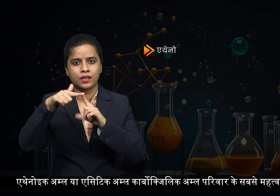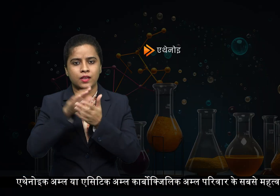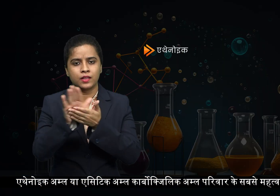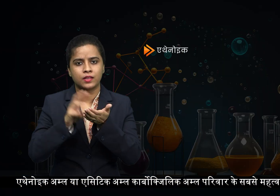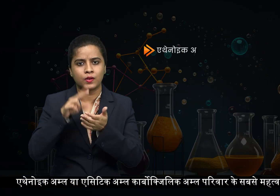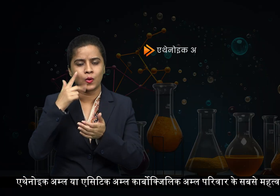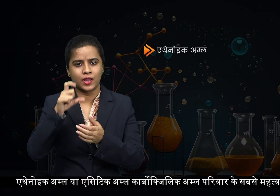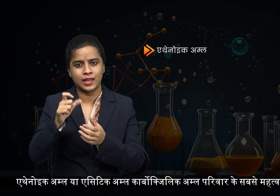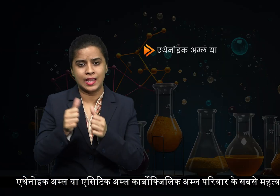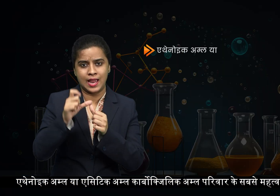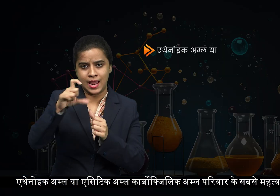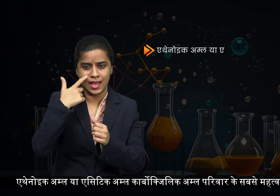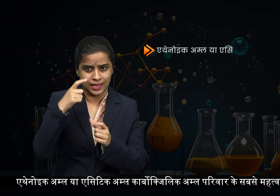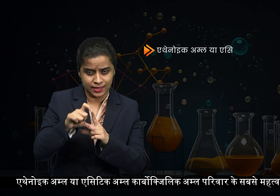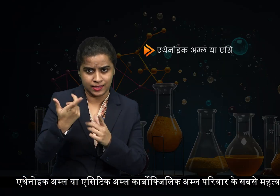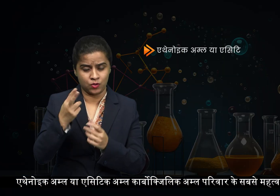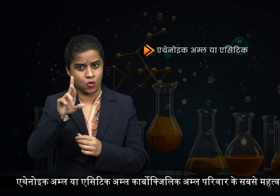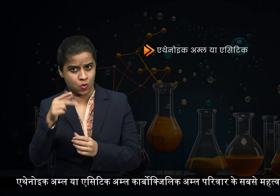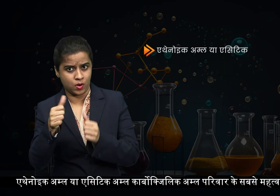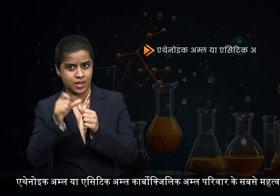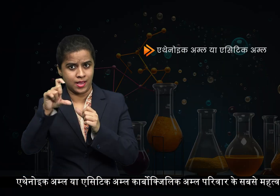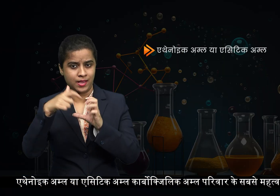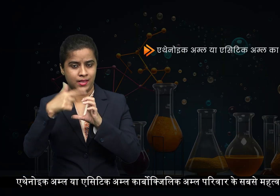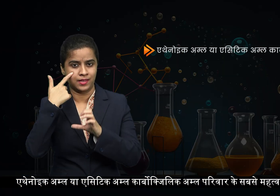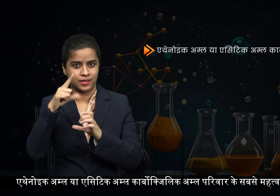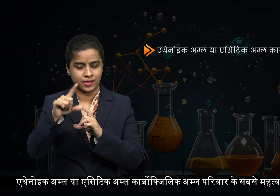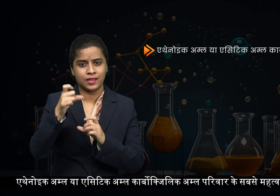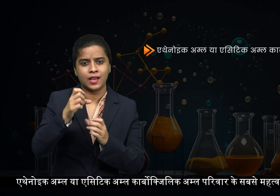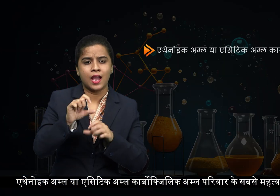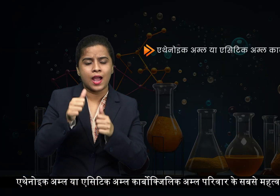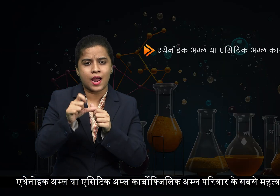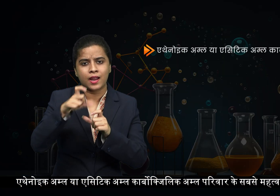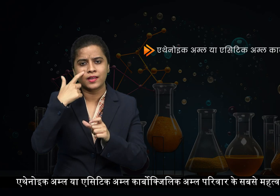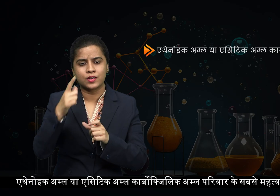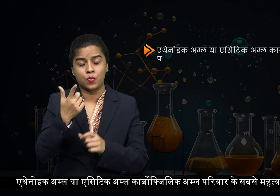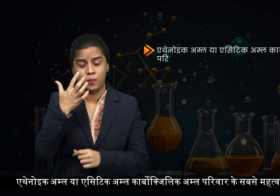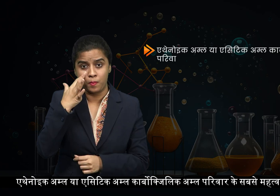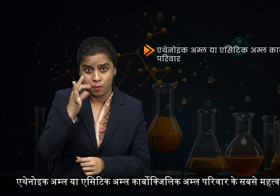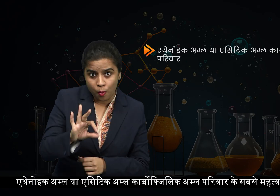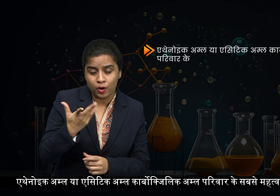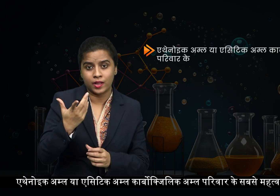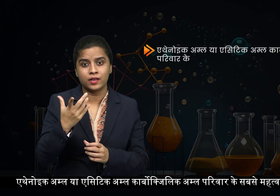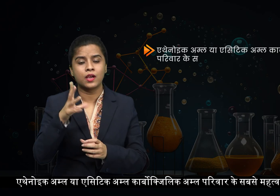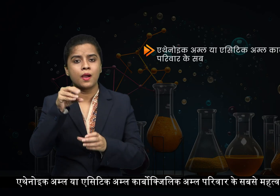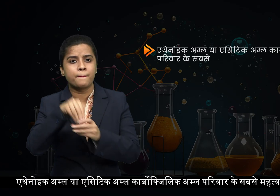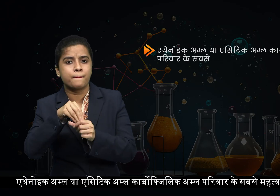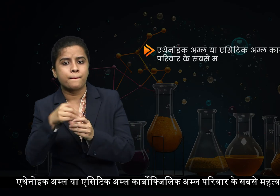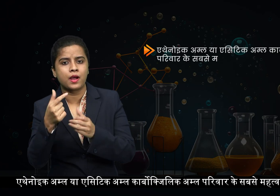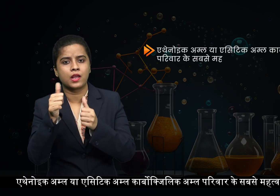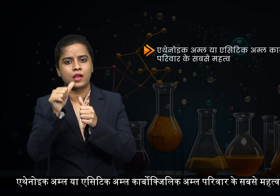एथेनोइक अम्ल या एसिटिक अम्ल कार्बोक्सिलिक अम्ल परिवार के सबसे महत्वपूर्ण सदस्यों में से